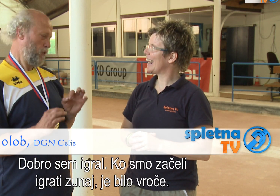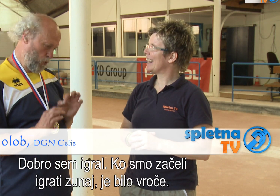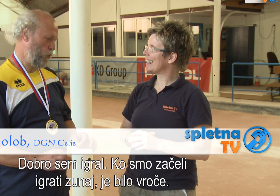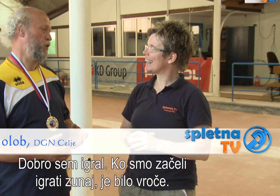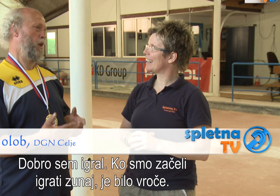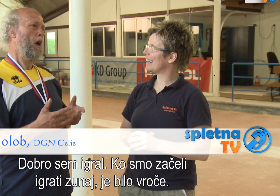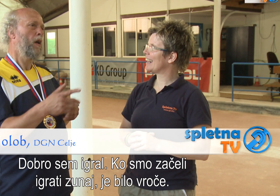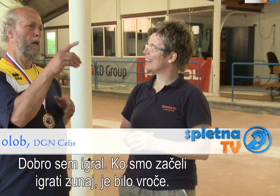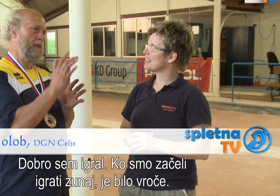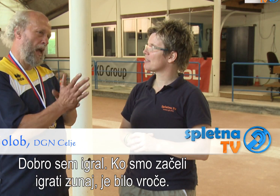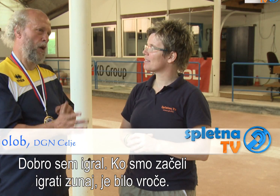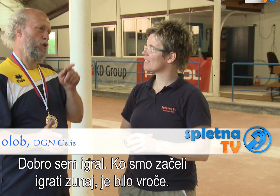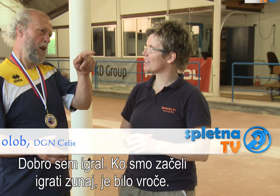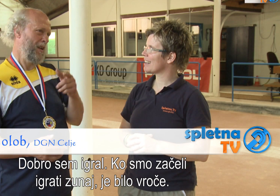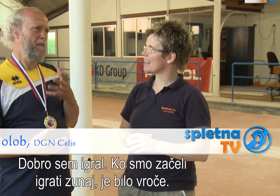Kapitra Chucha